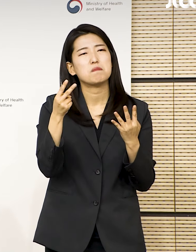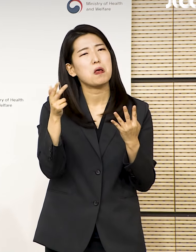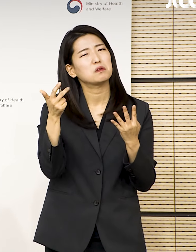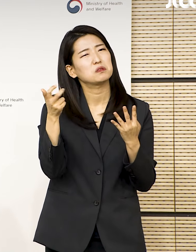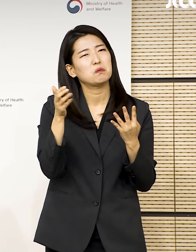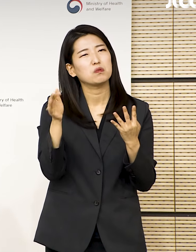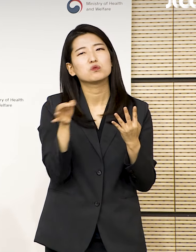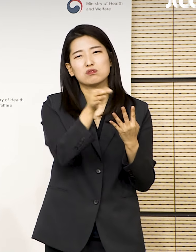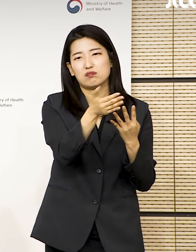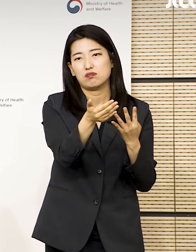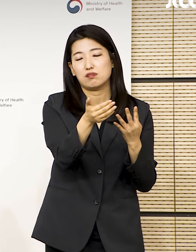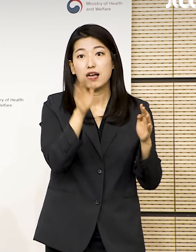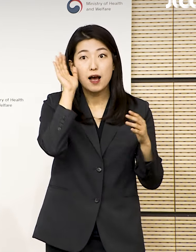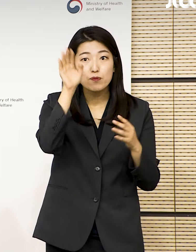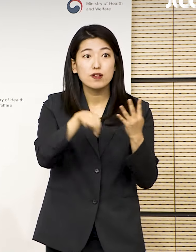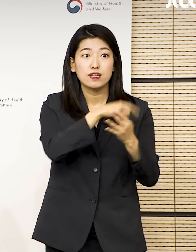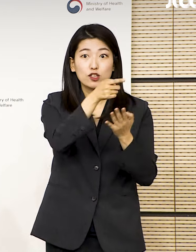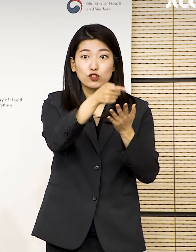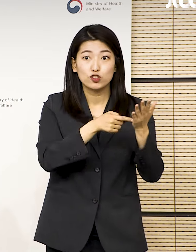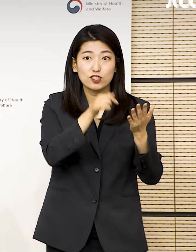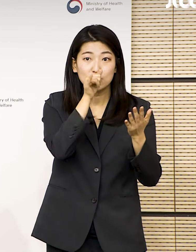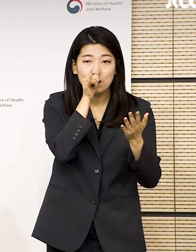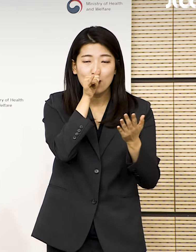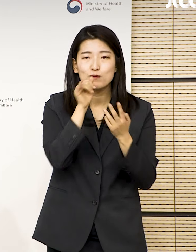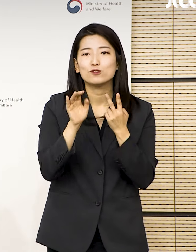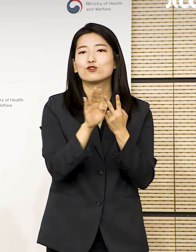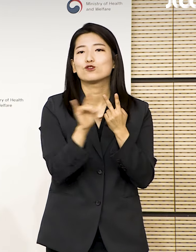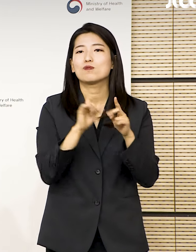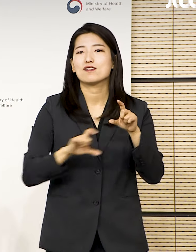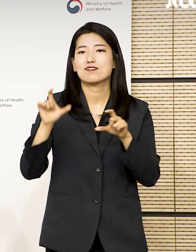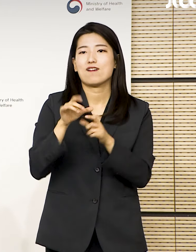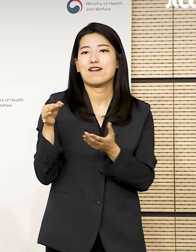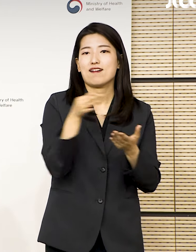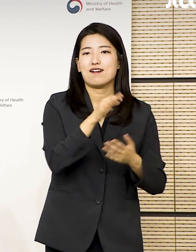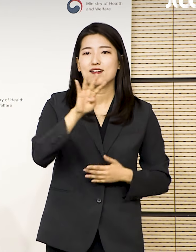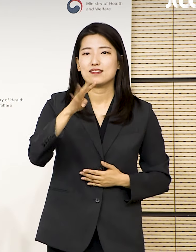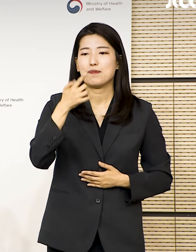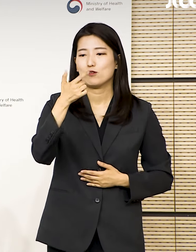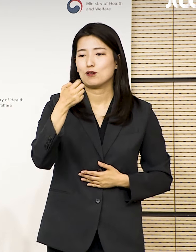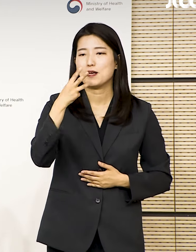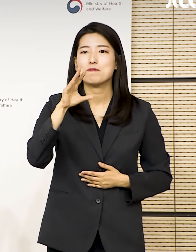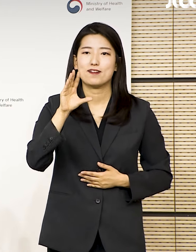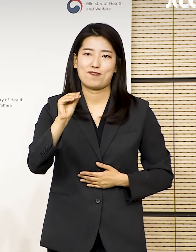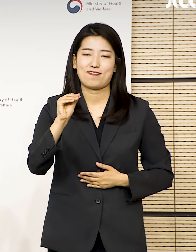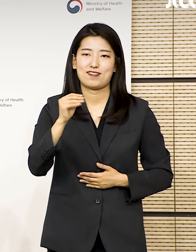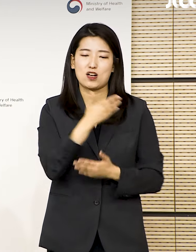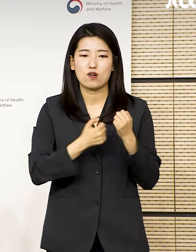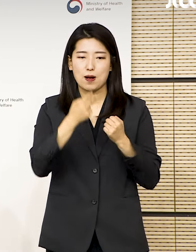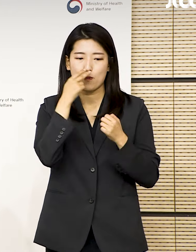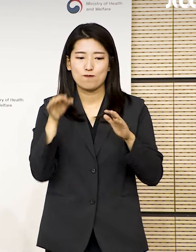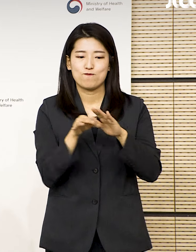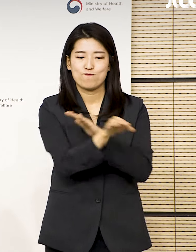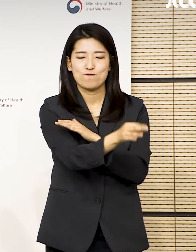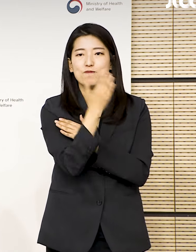시술이 인정되어 기존 대비 두배 이상 인상된 약 463만 원의 수가가